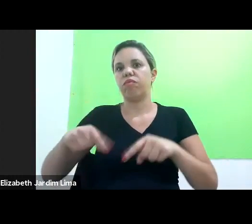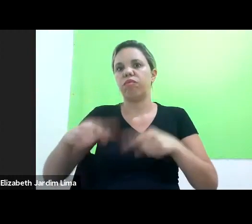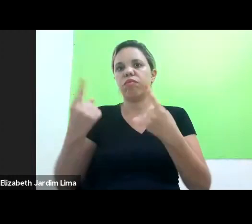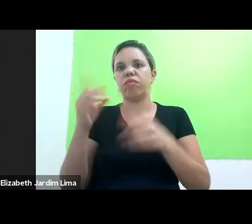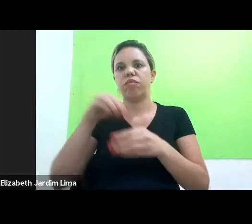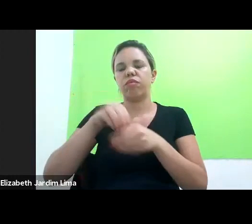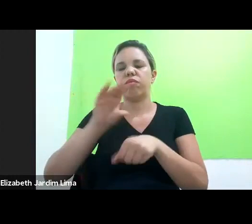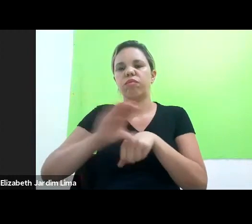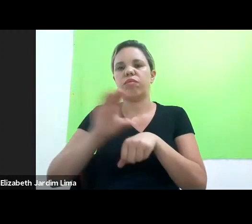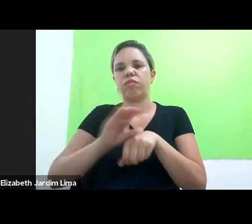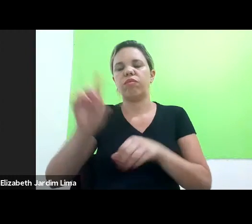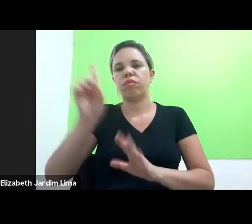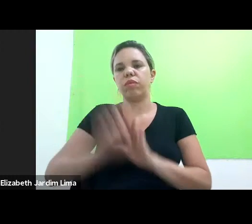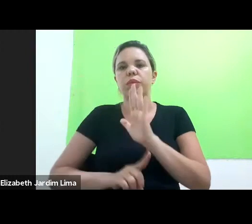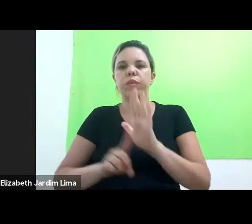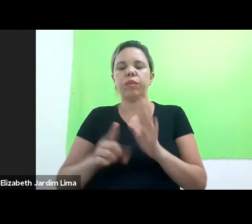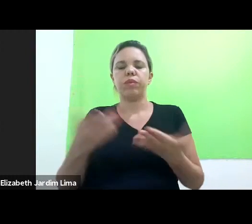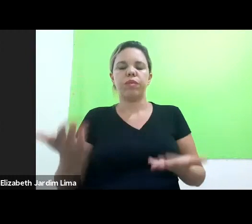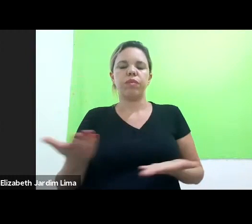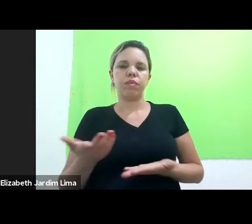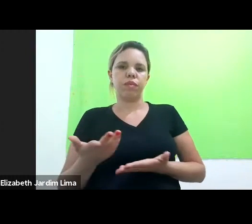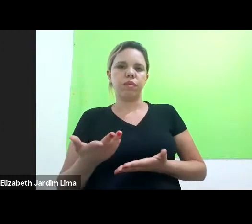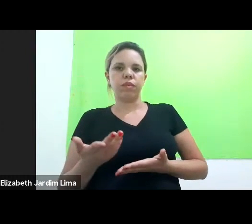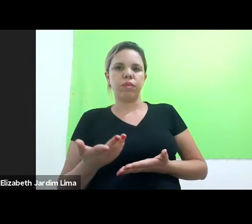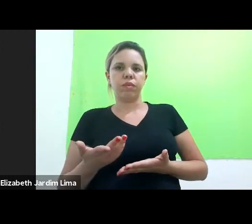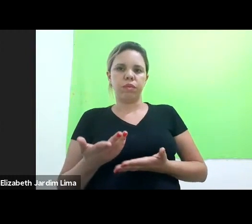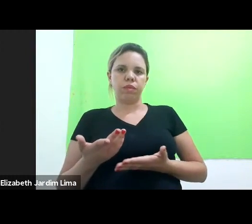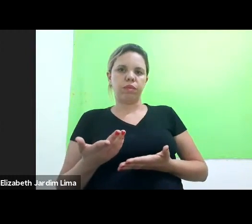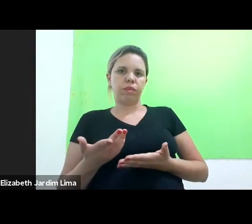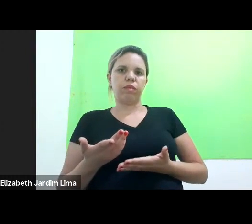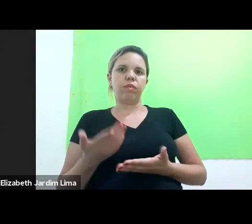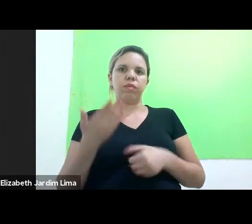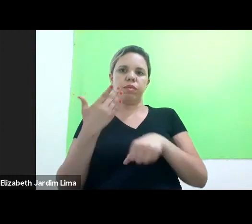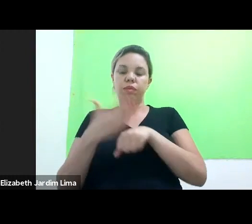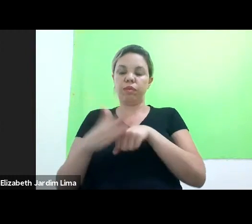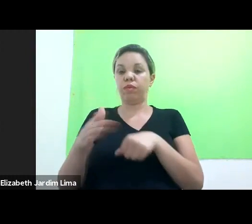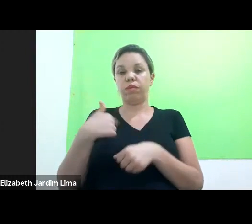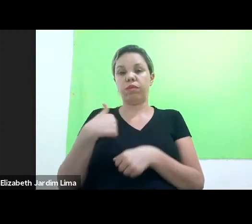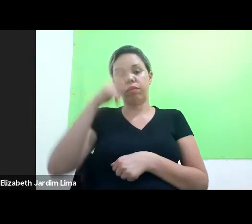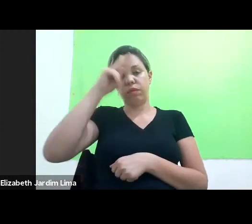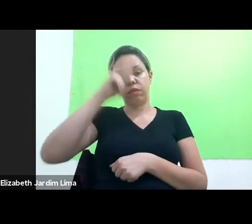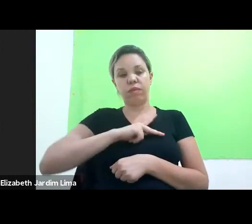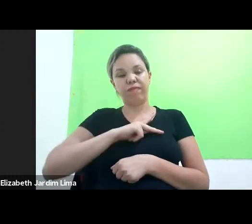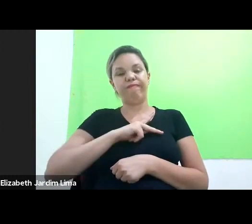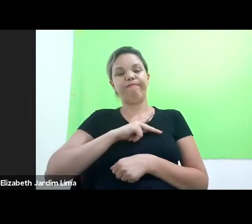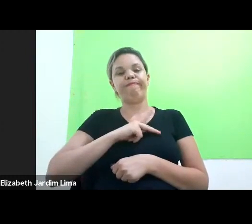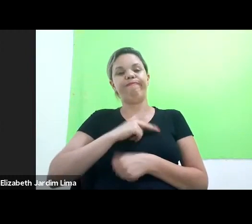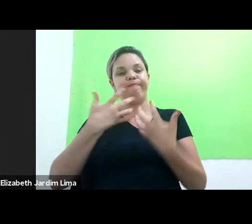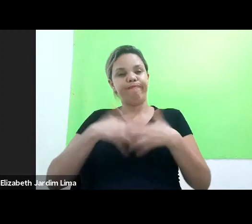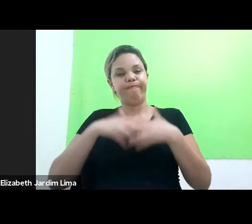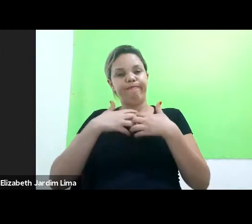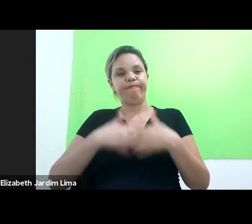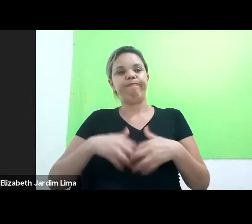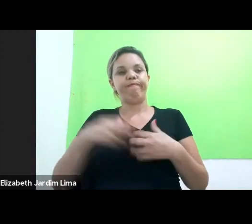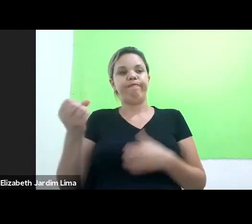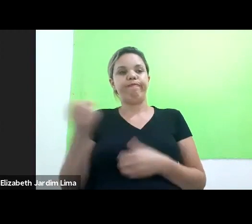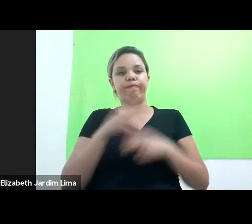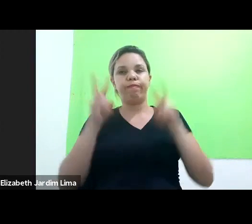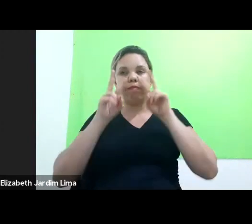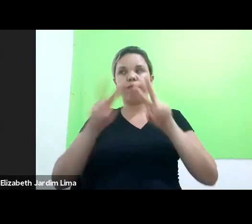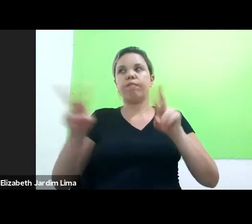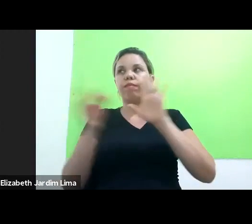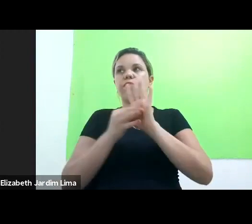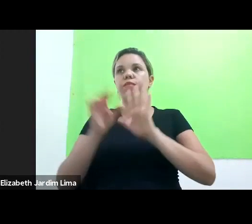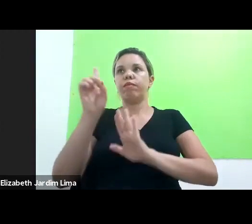de Direito foi esse exercício de eu mesma ter que lançar um novo olhar sobre o direito que